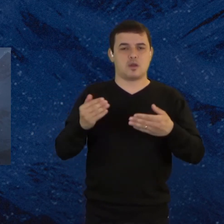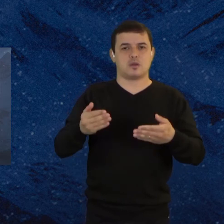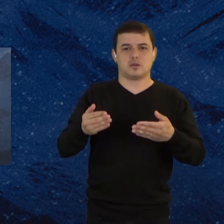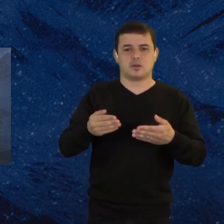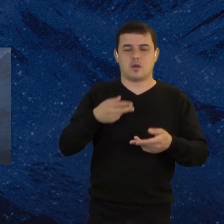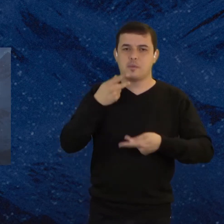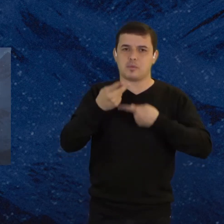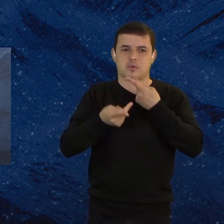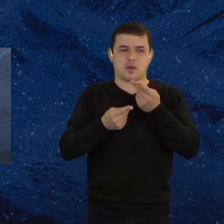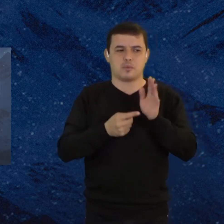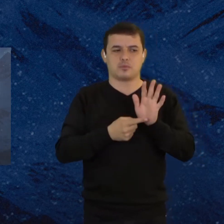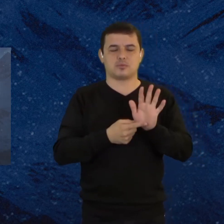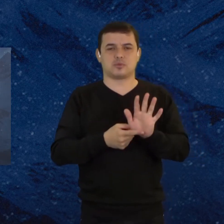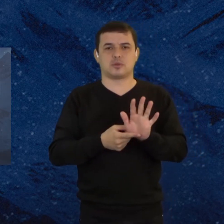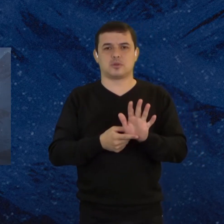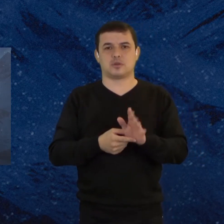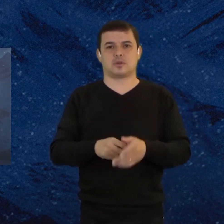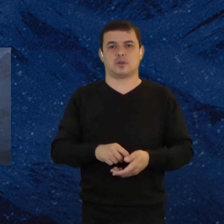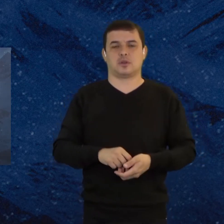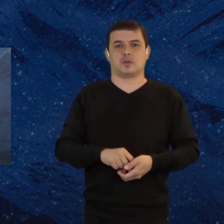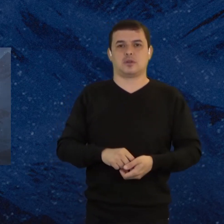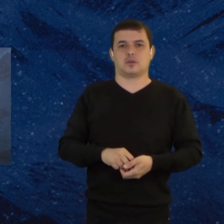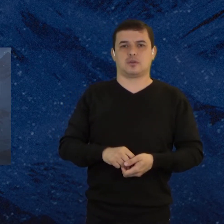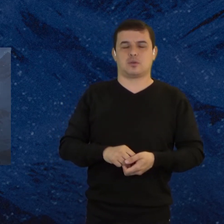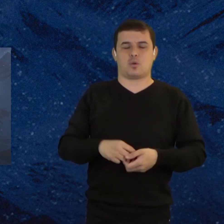nós podemos levar,